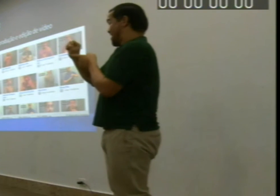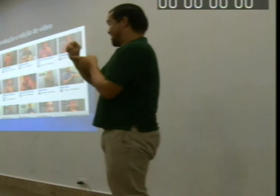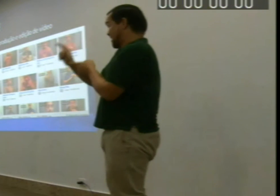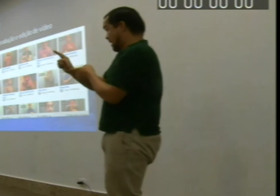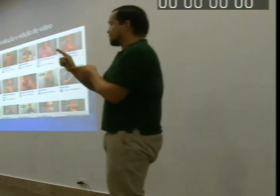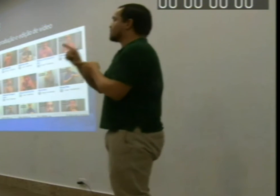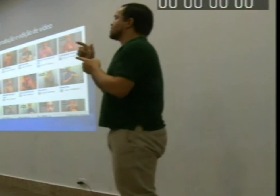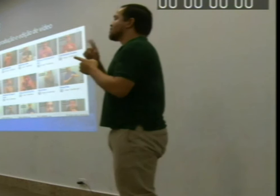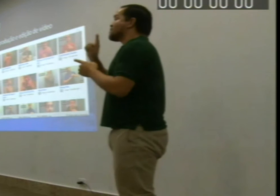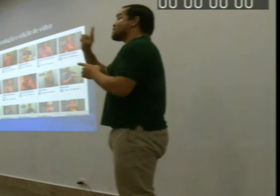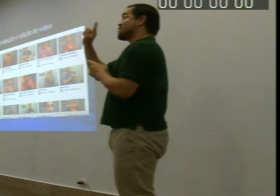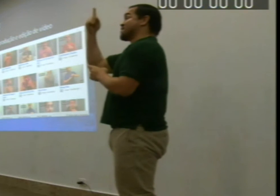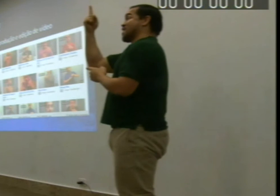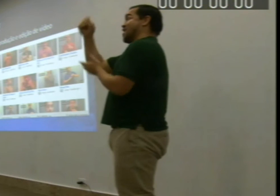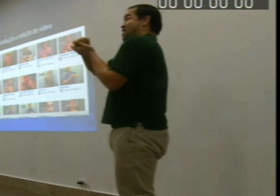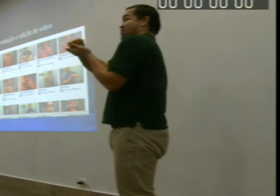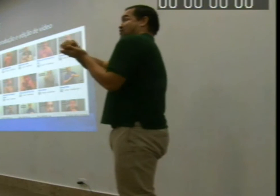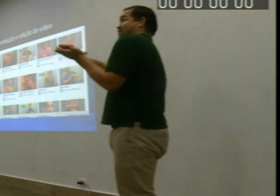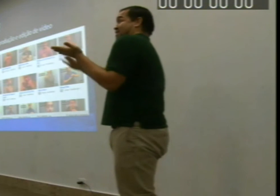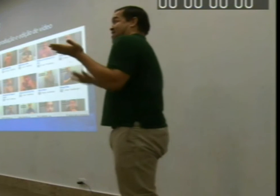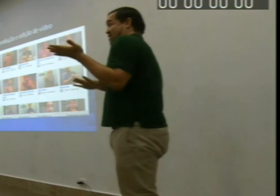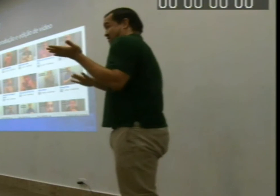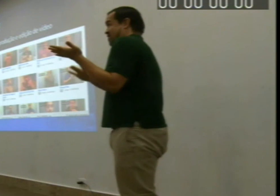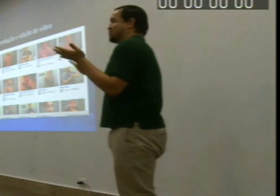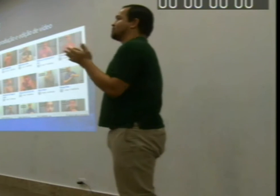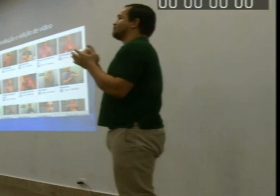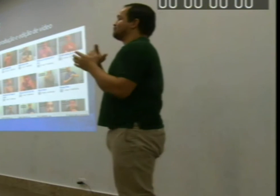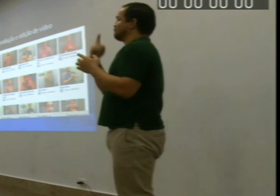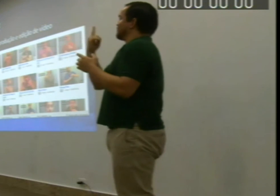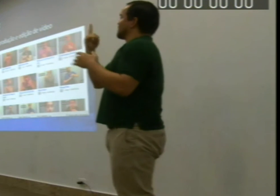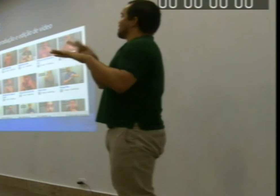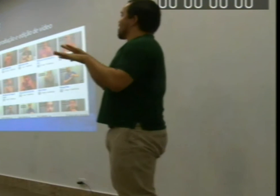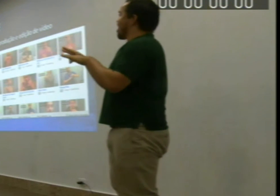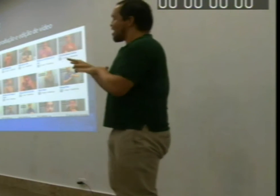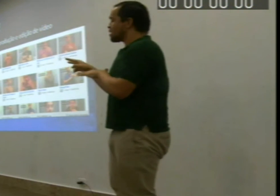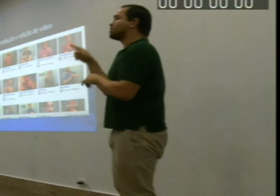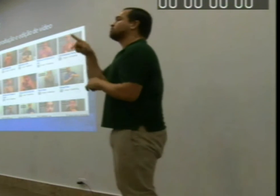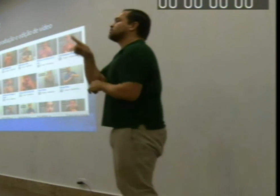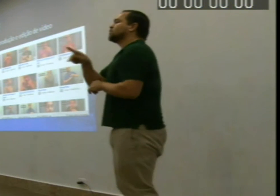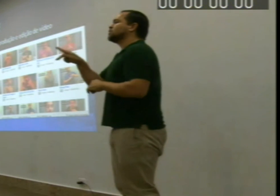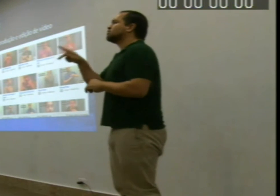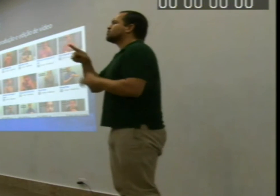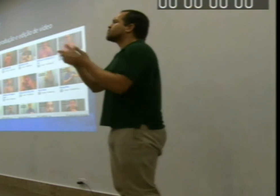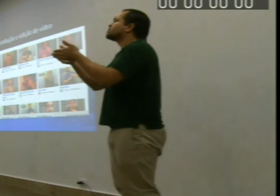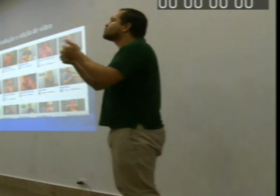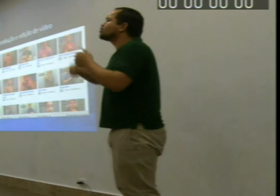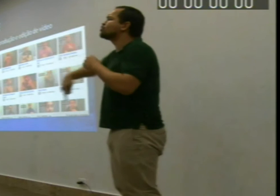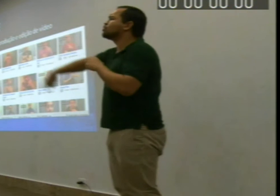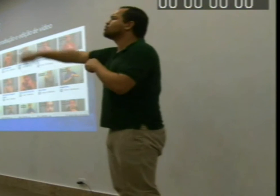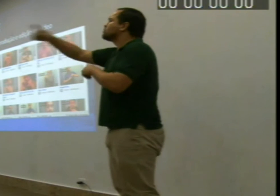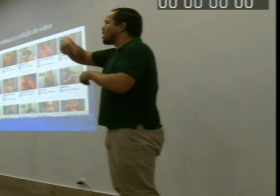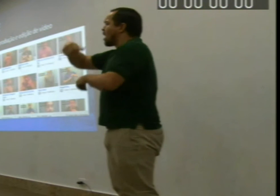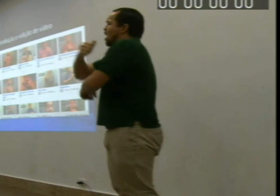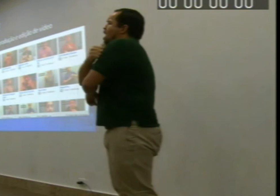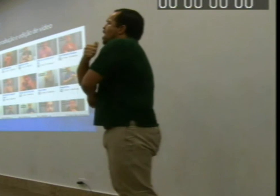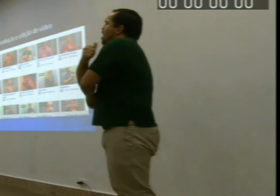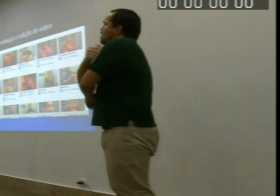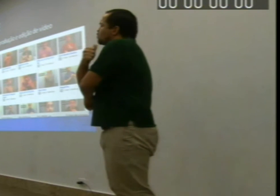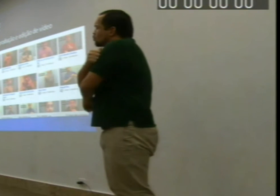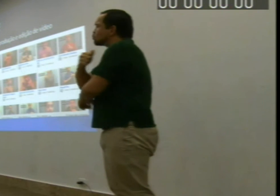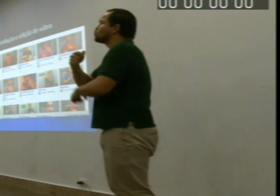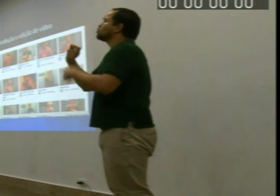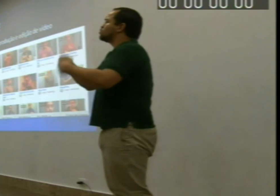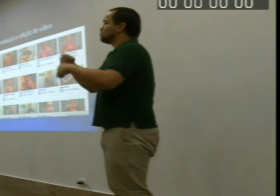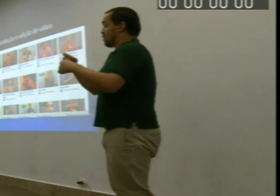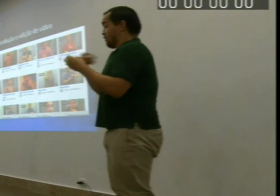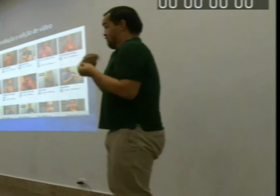experiência e o ASL era a primeira atividade era o quê na primeira semana o professor pediu para que